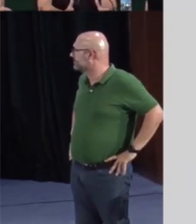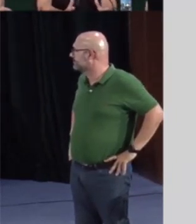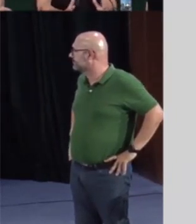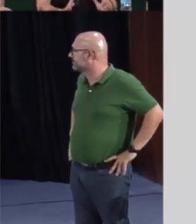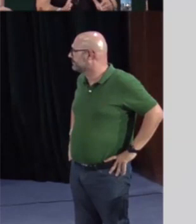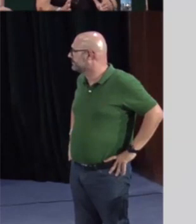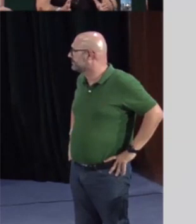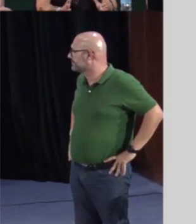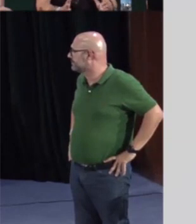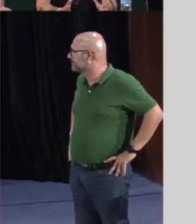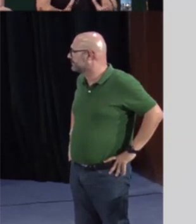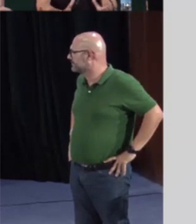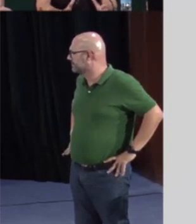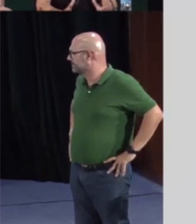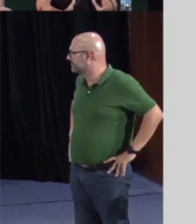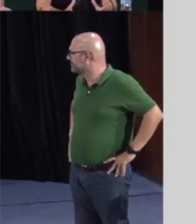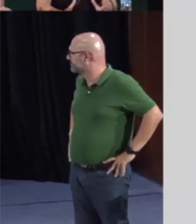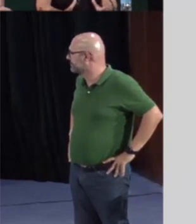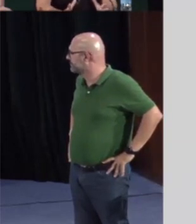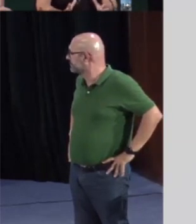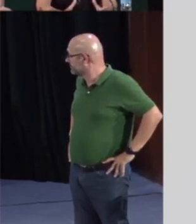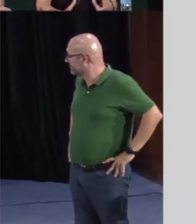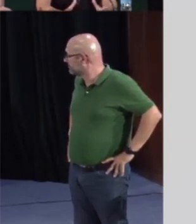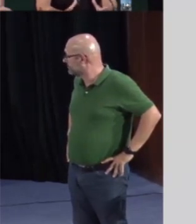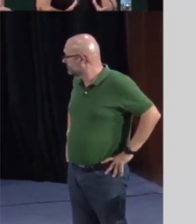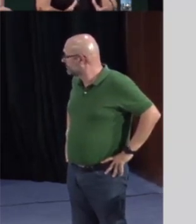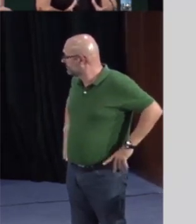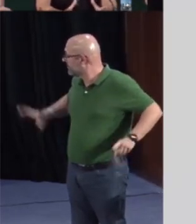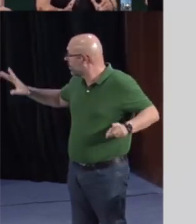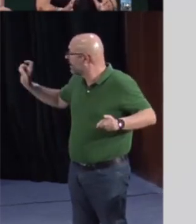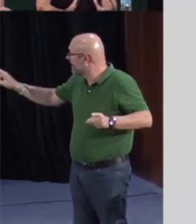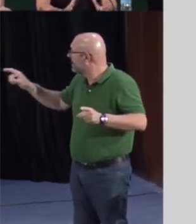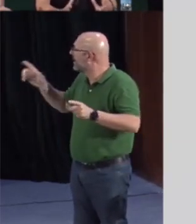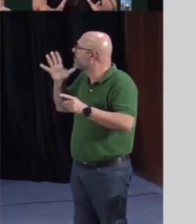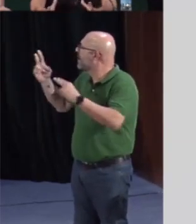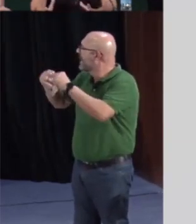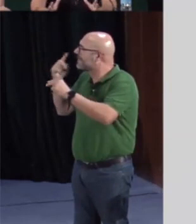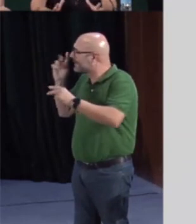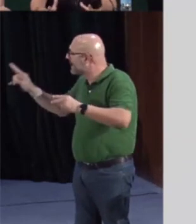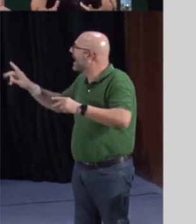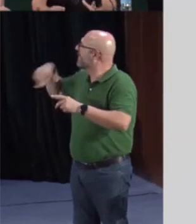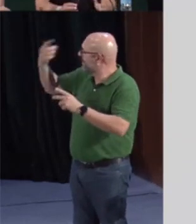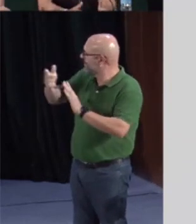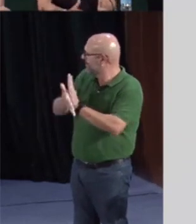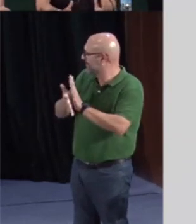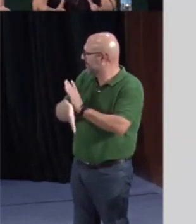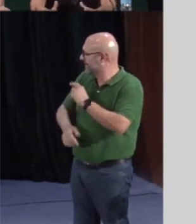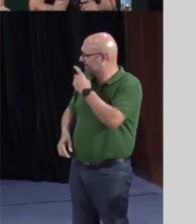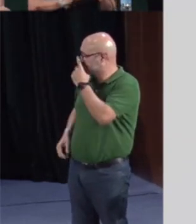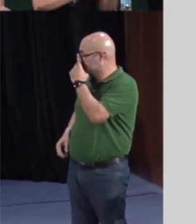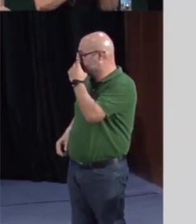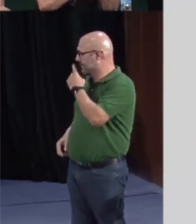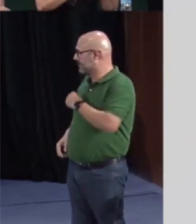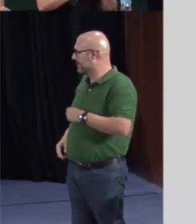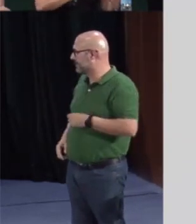primera parte se trata de evaluar lo que es la comprensión signada, ¿vale? En cada una de las pruebas vamos a hablar de un antes y un después.